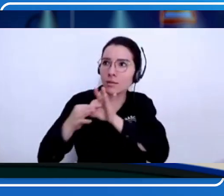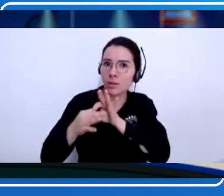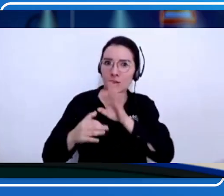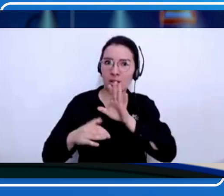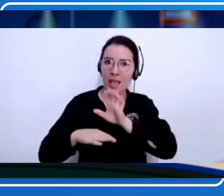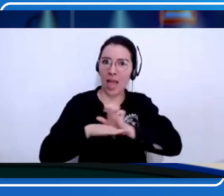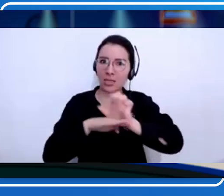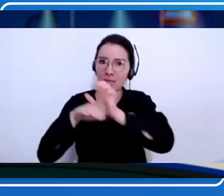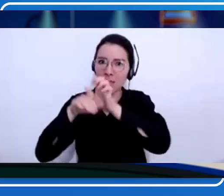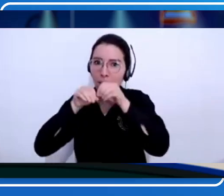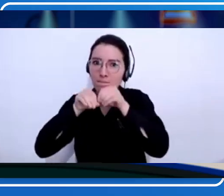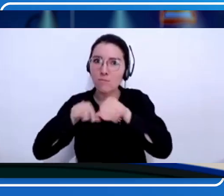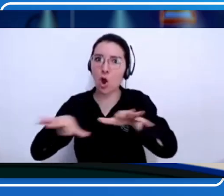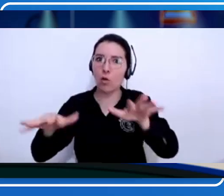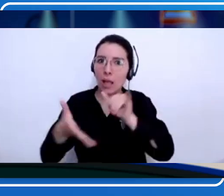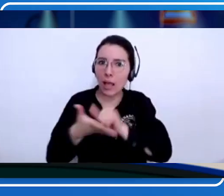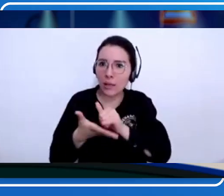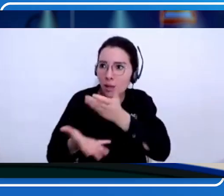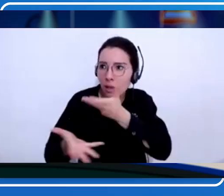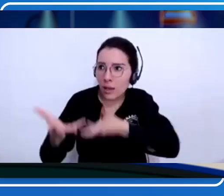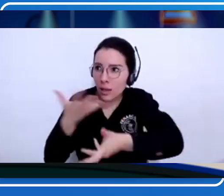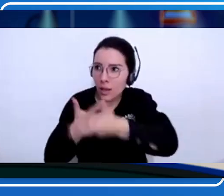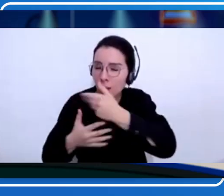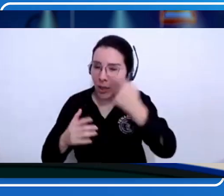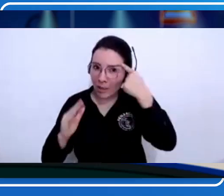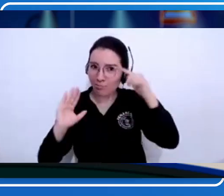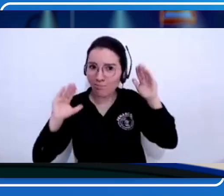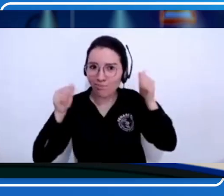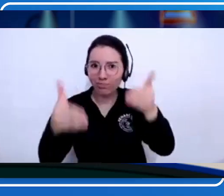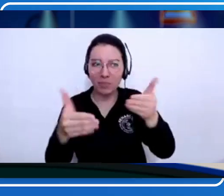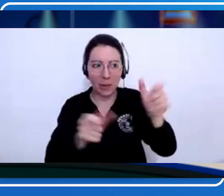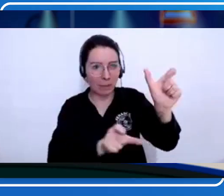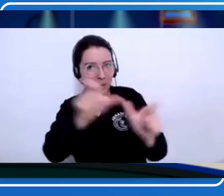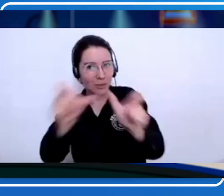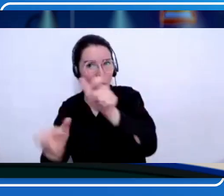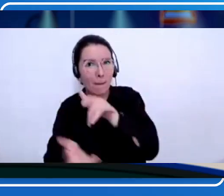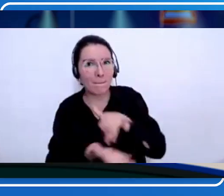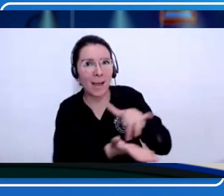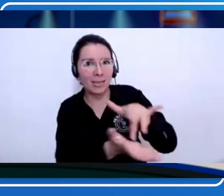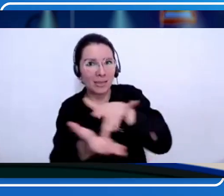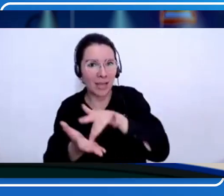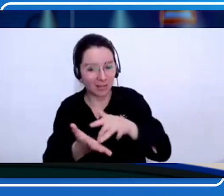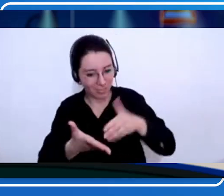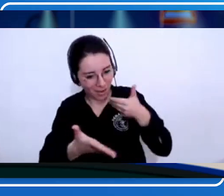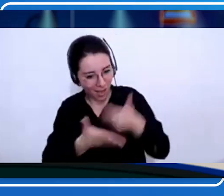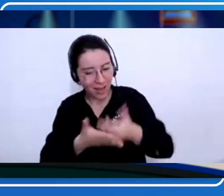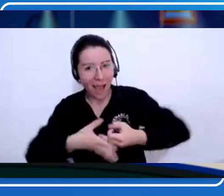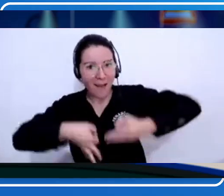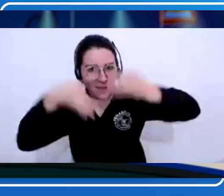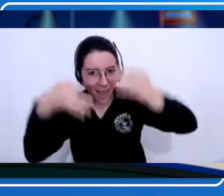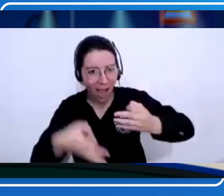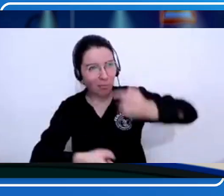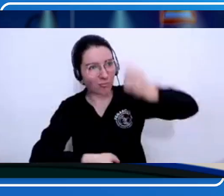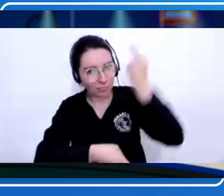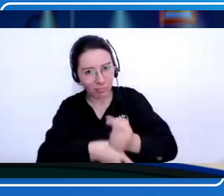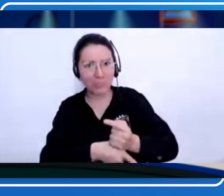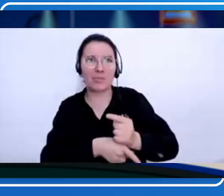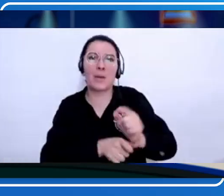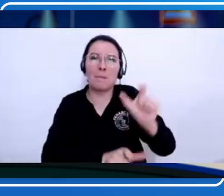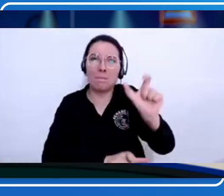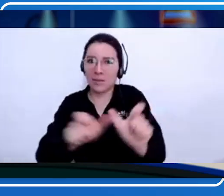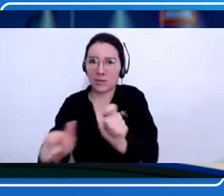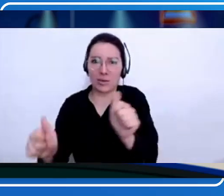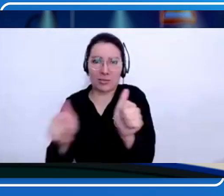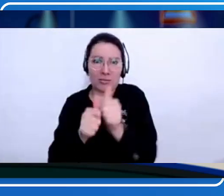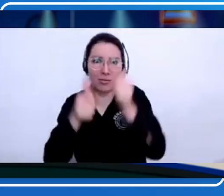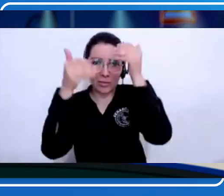públicas, pues facilitar la participación y así garantizar de manera real y efectiva los derechos de la población con